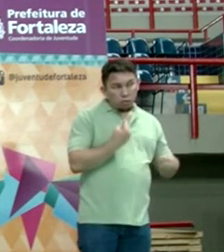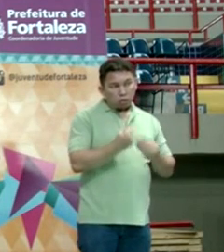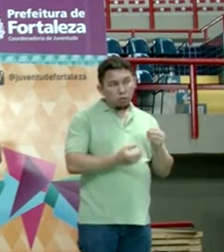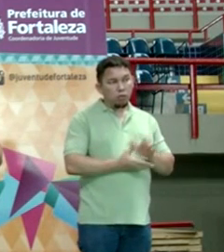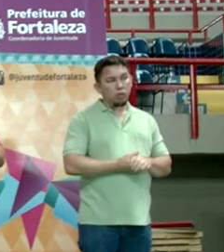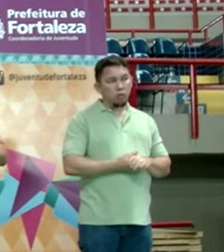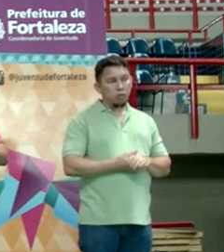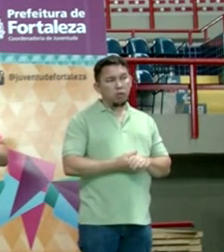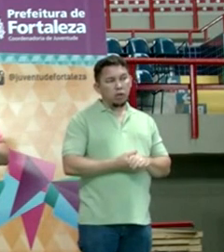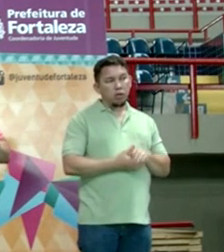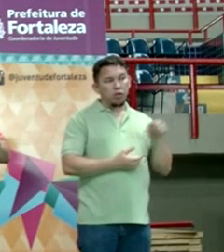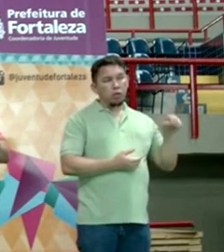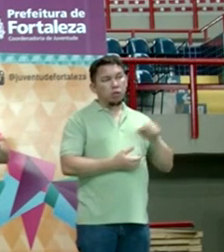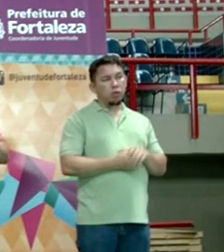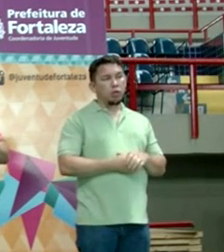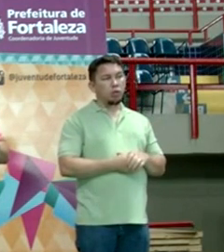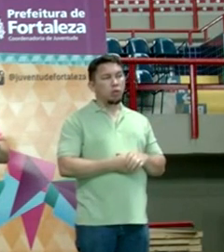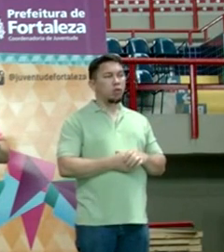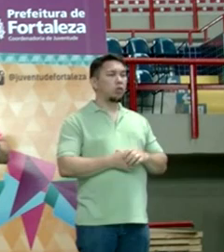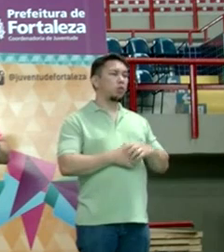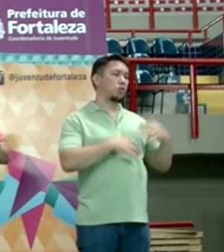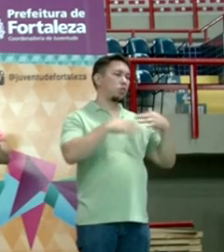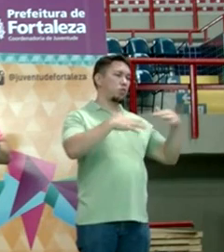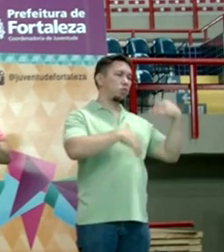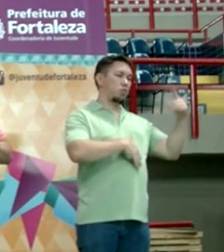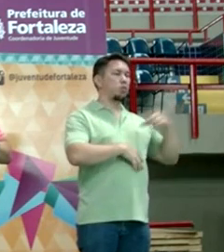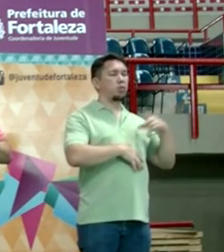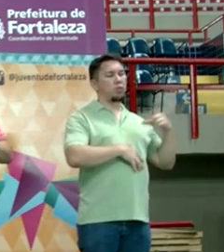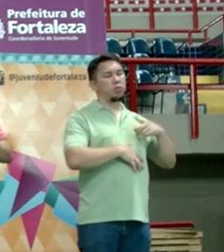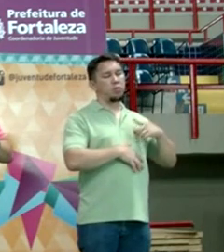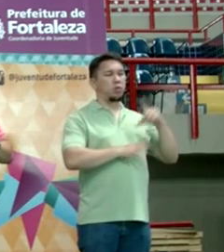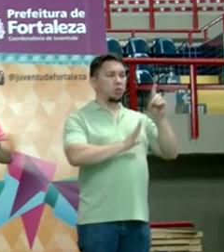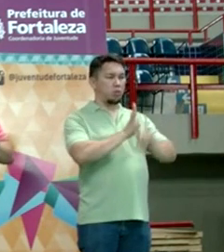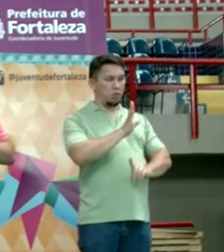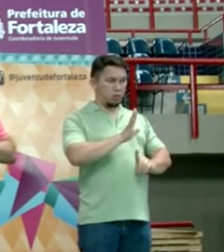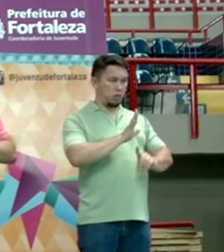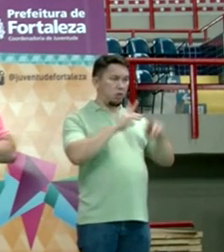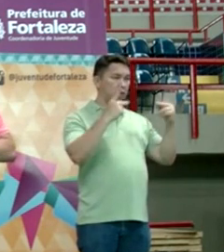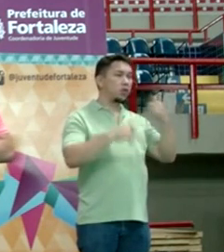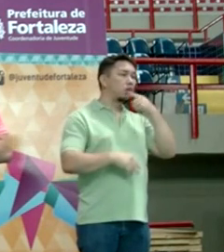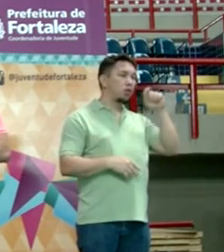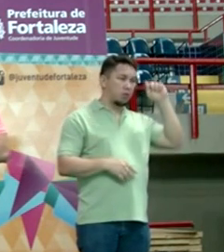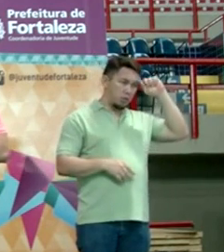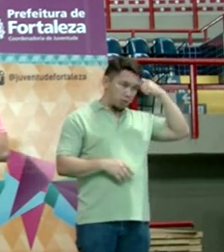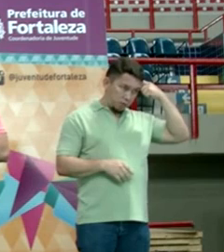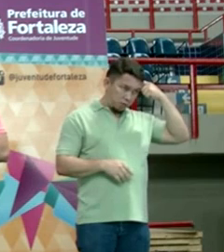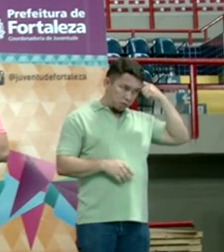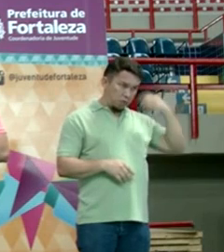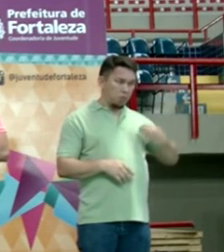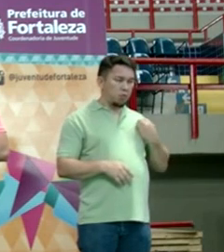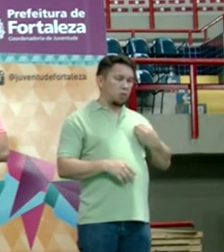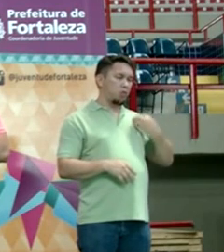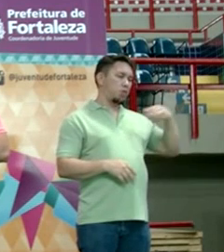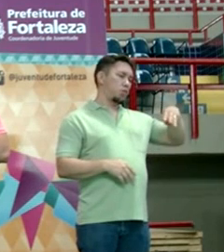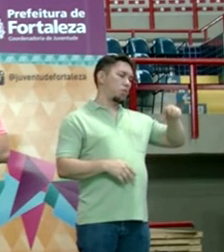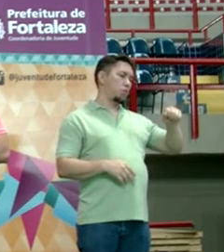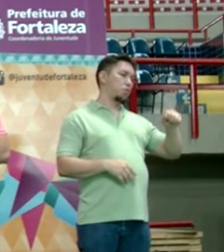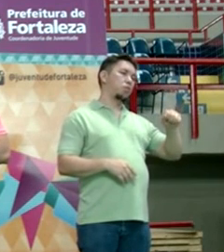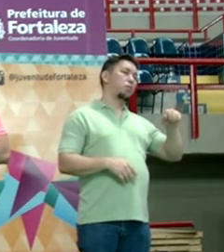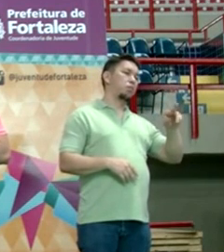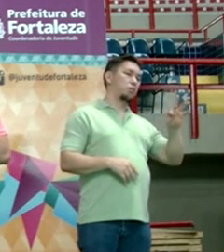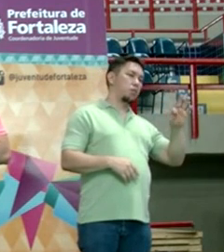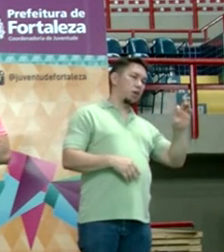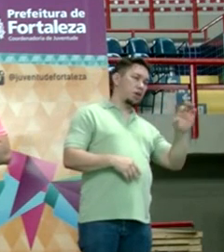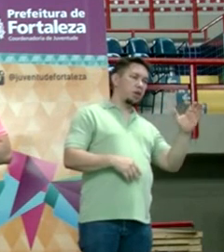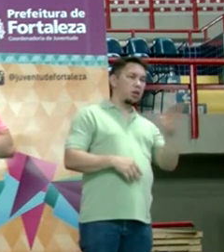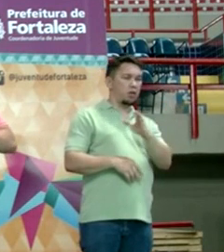manifestações? Que ainda tem um agravante: o movimento dos direitos civis de quem? Dos negros, com Martin Luther King. Sabe qual é o grande